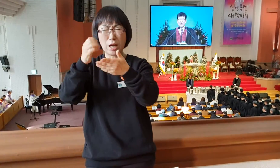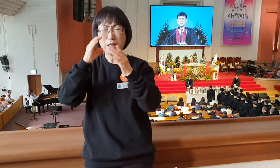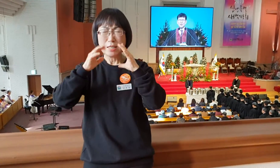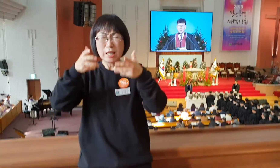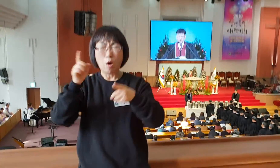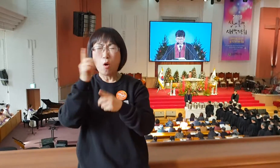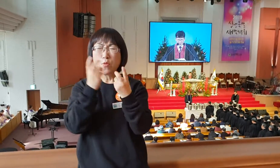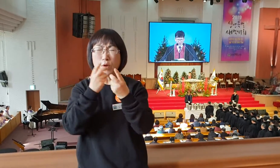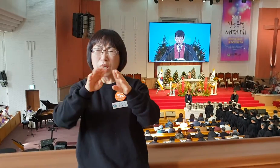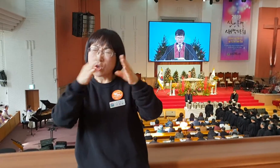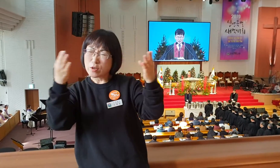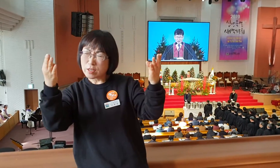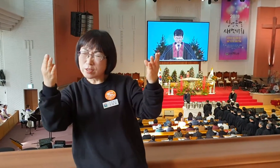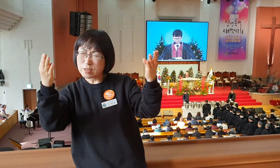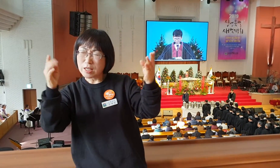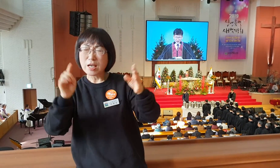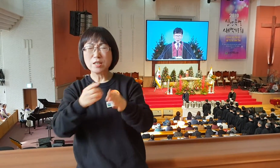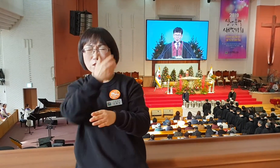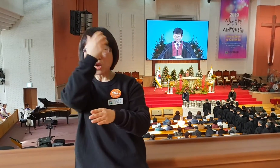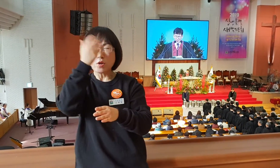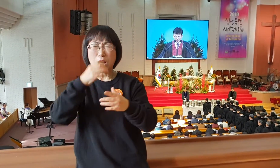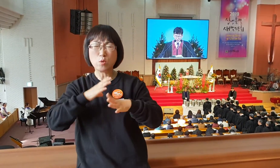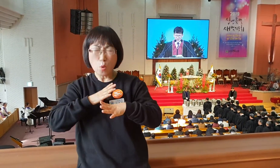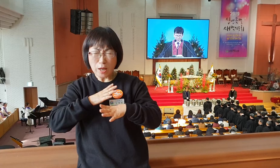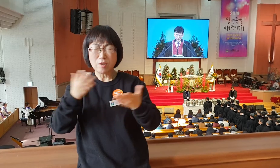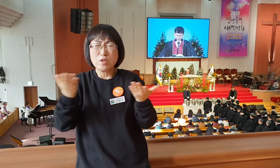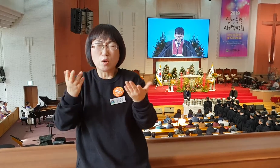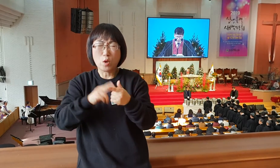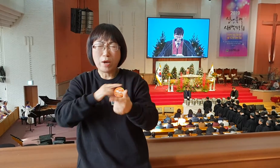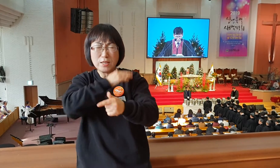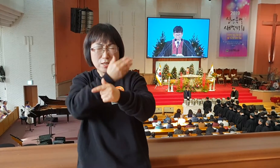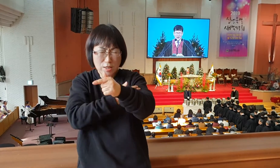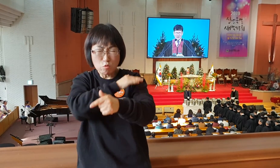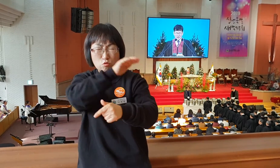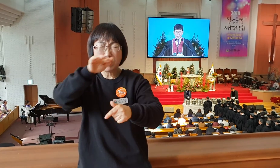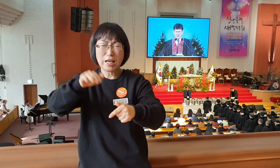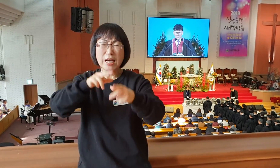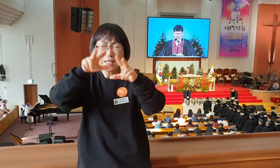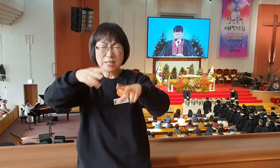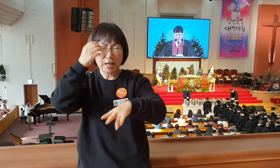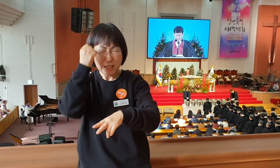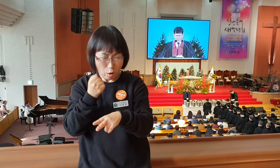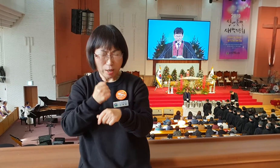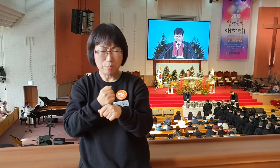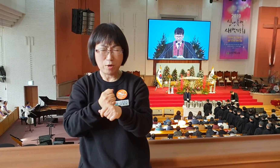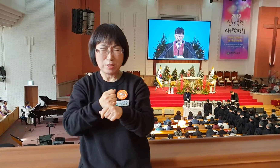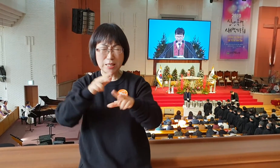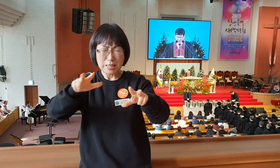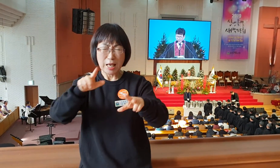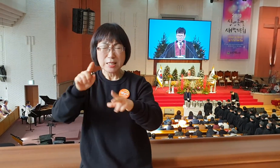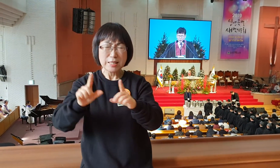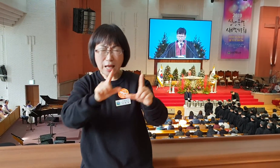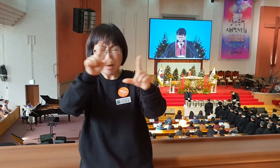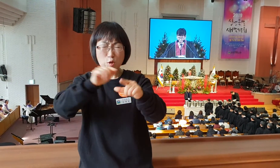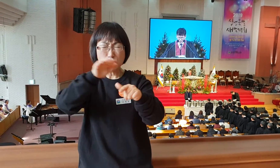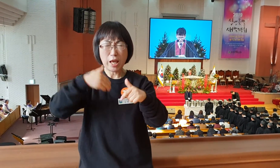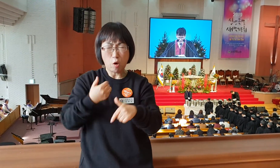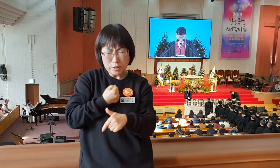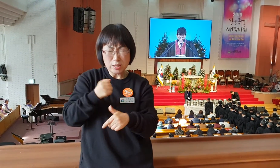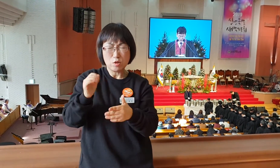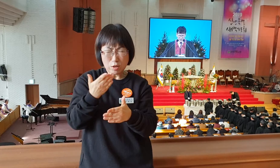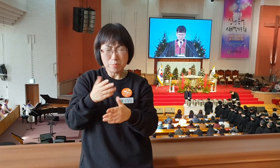세상을 어떻게 여셨는지 그 성령의 놀라운 역사와 능력을 우리가 이제 기억하며 이제 그 삶이 우리의